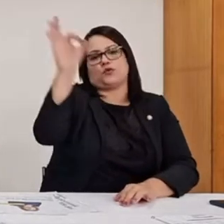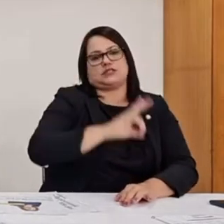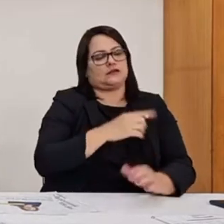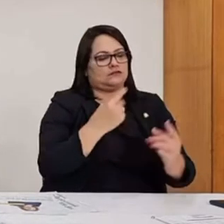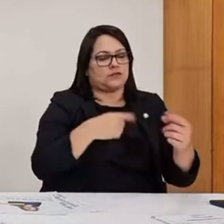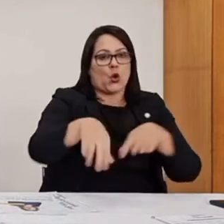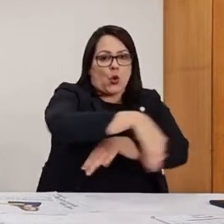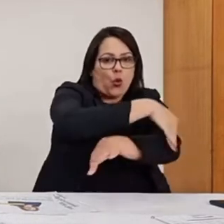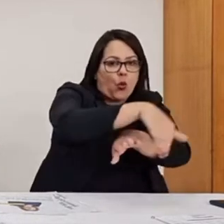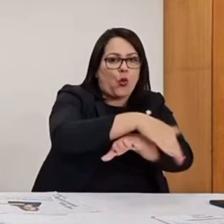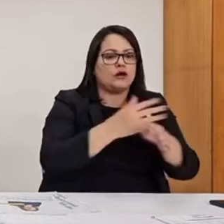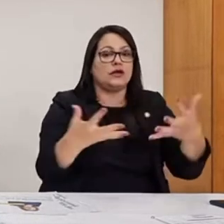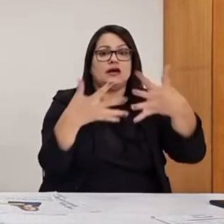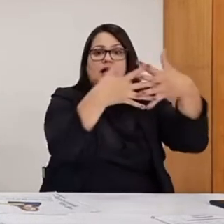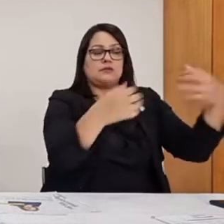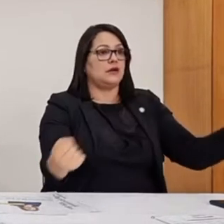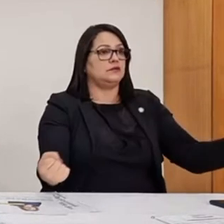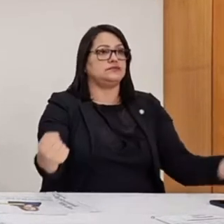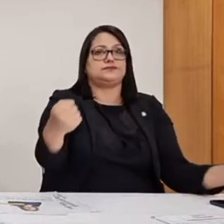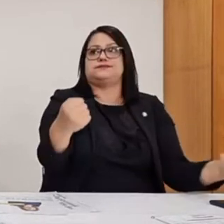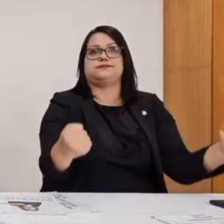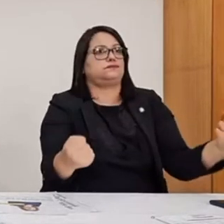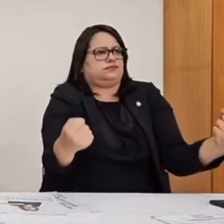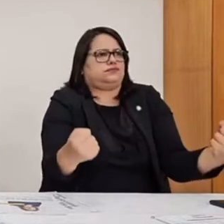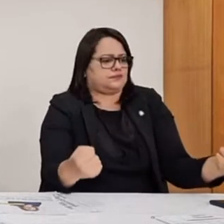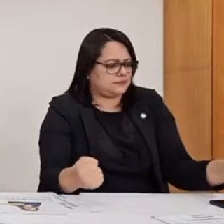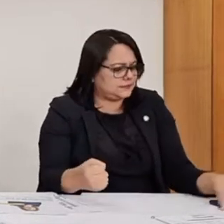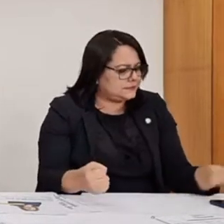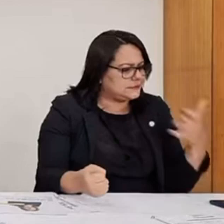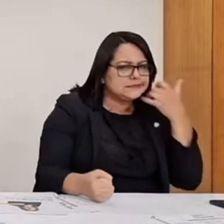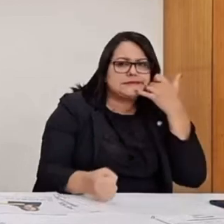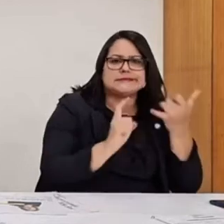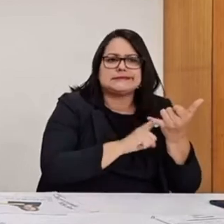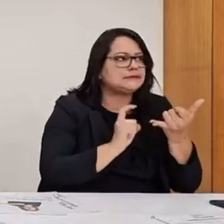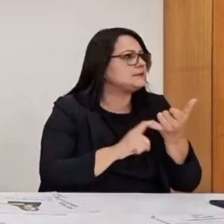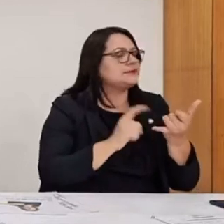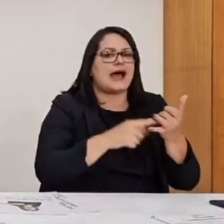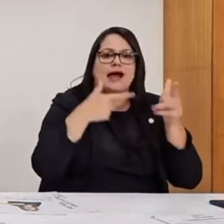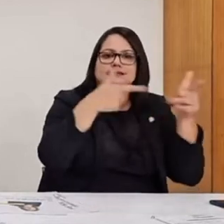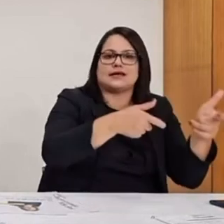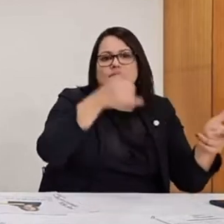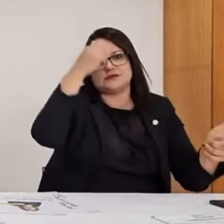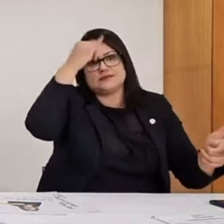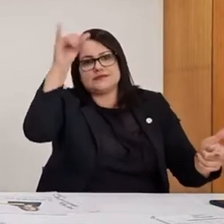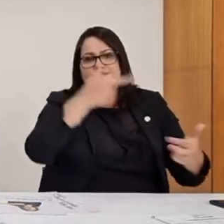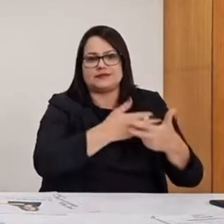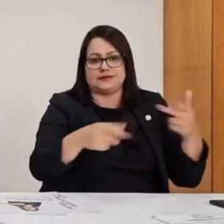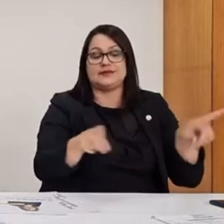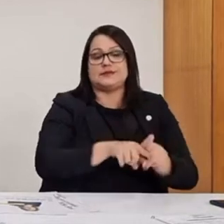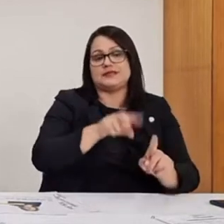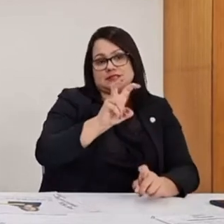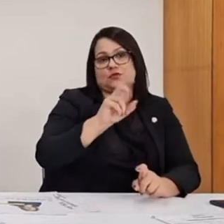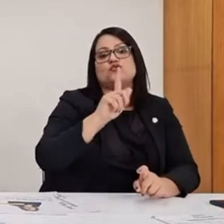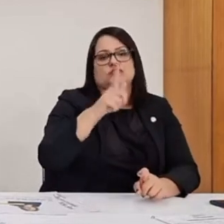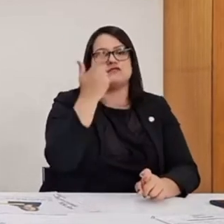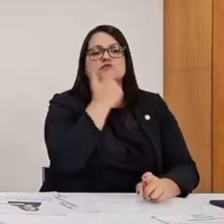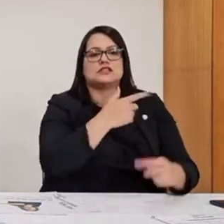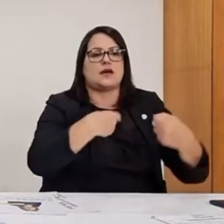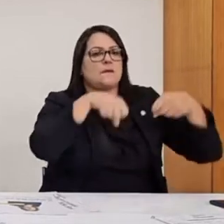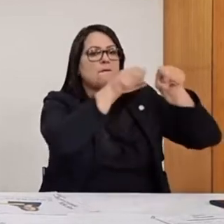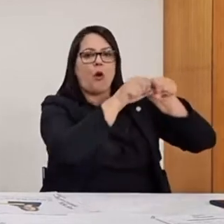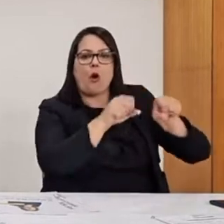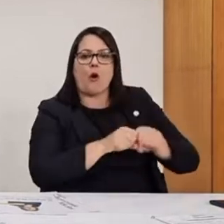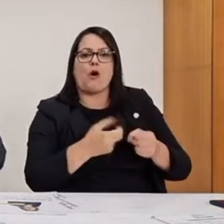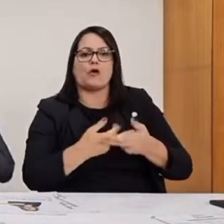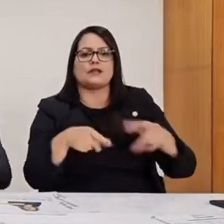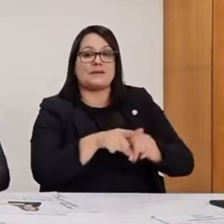reivindicação, que ajuda a melhorar, a evitar acidente, assalto, tudo isso, e até porque o 5G vai conectar todo